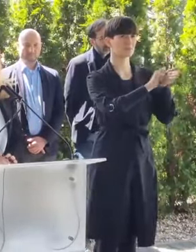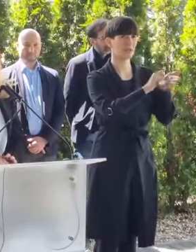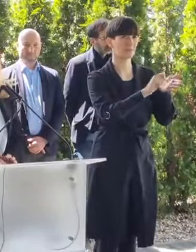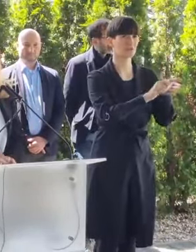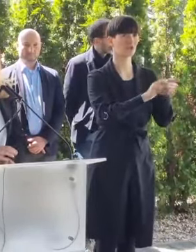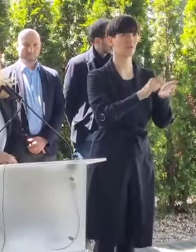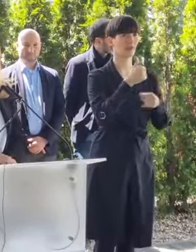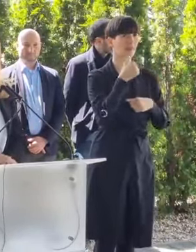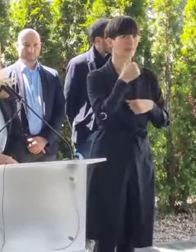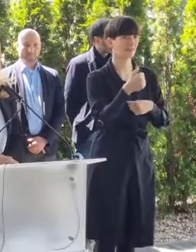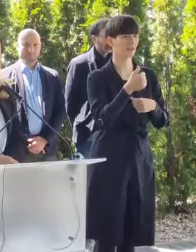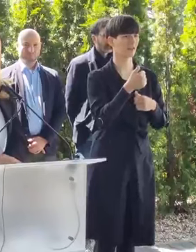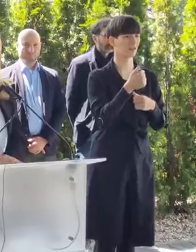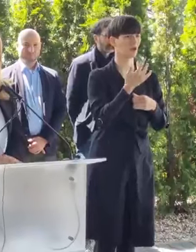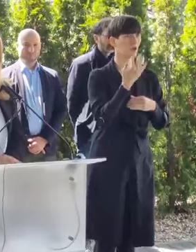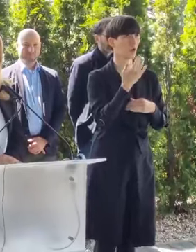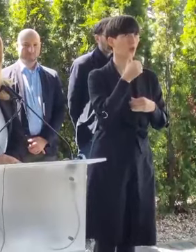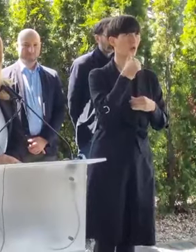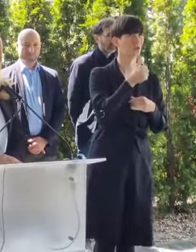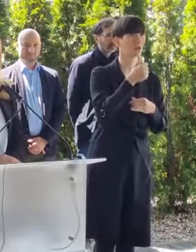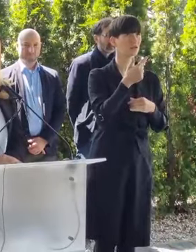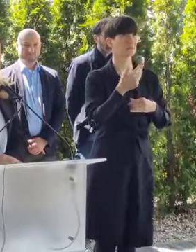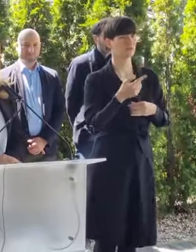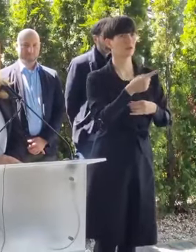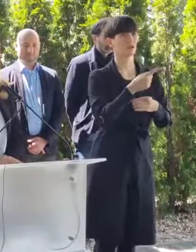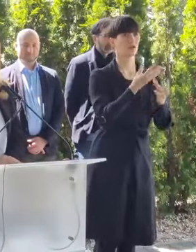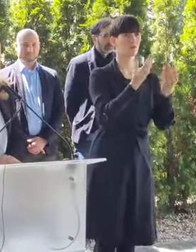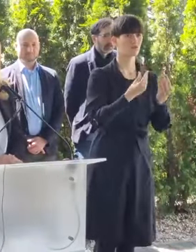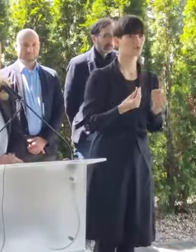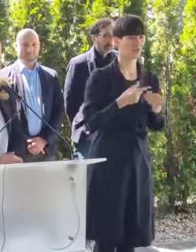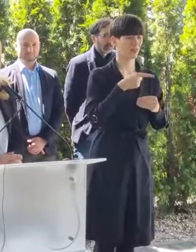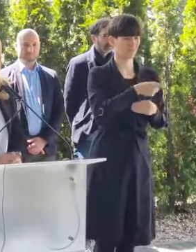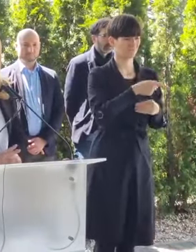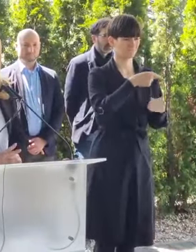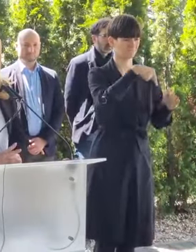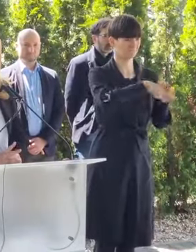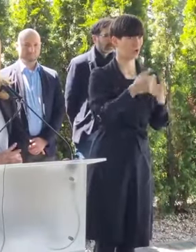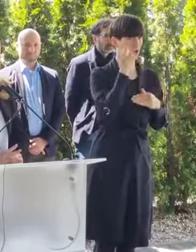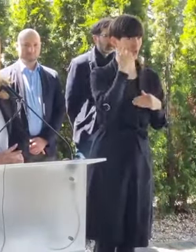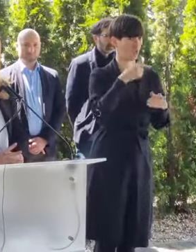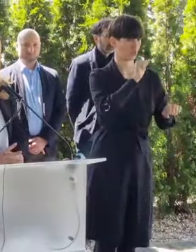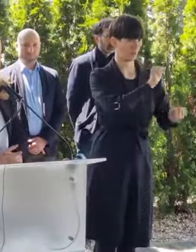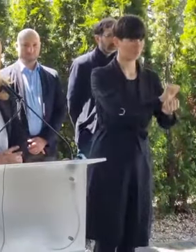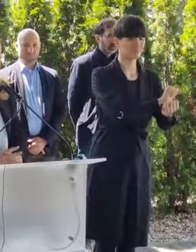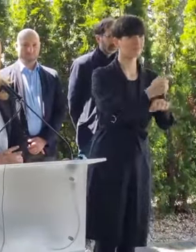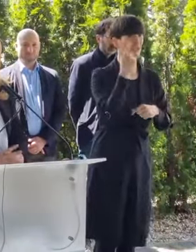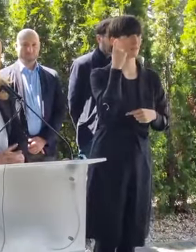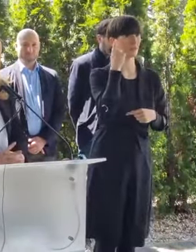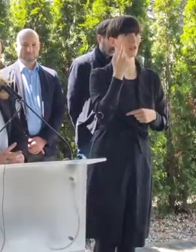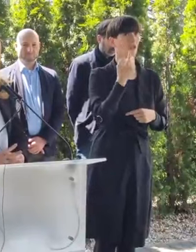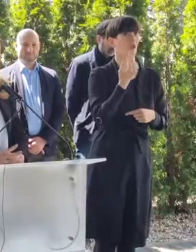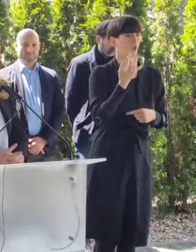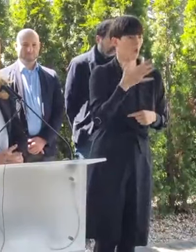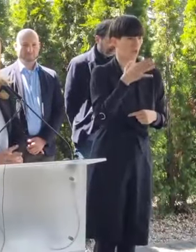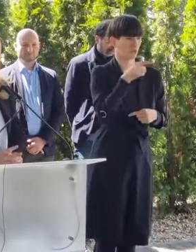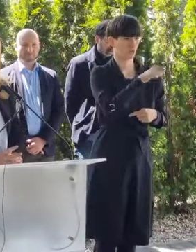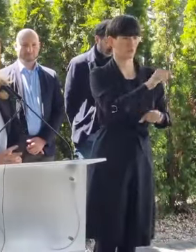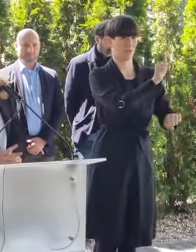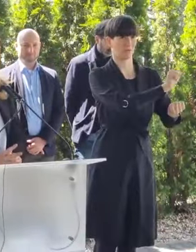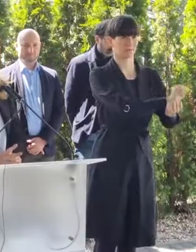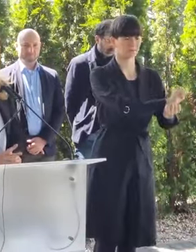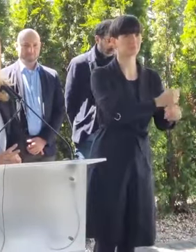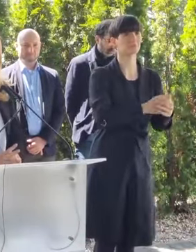zapisovali dni, ktoré uplynuli, vôbec netušili, ako dlho tam budú a kedy sa im odtiaľ podarí dostať. Jediné